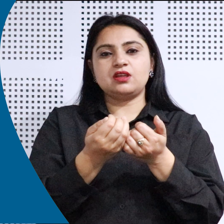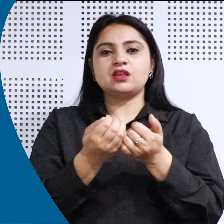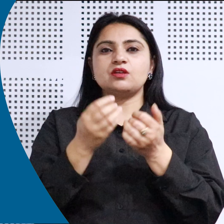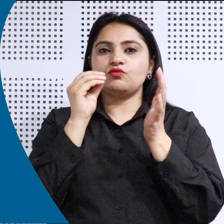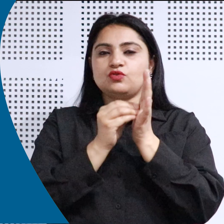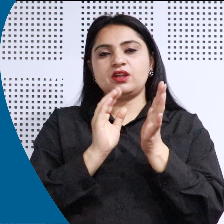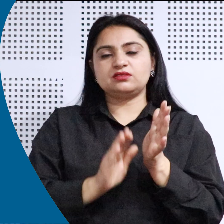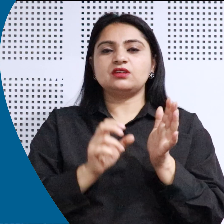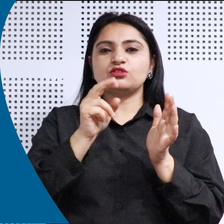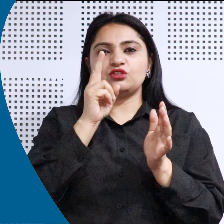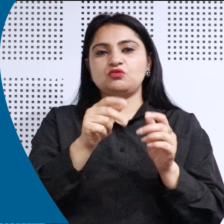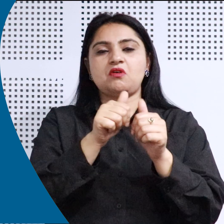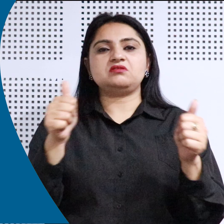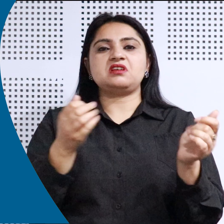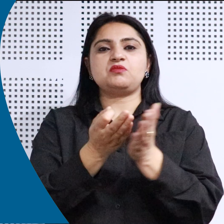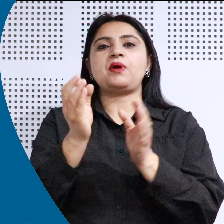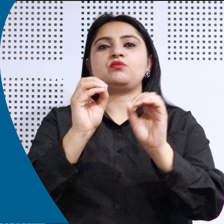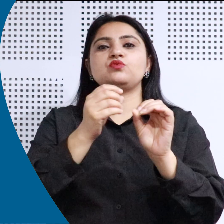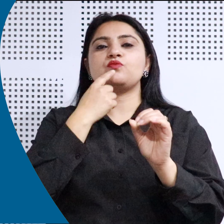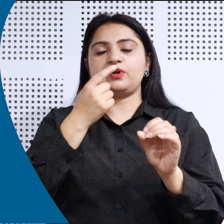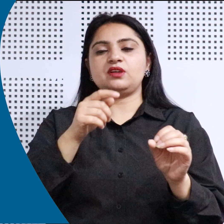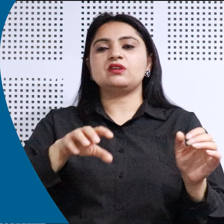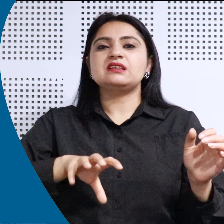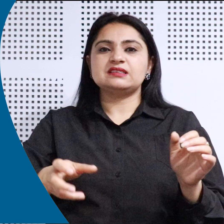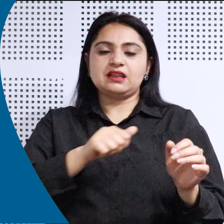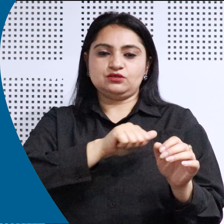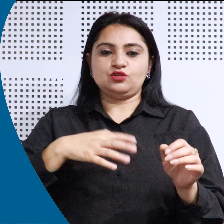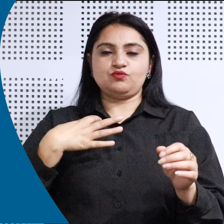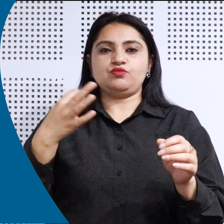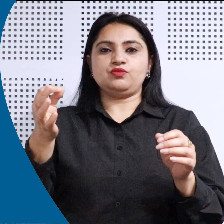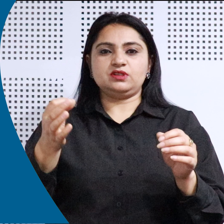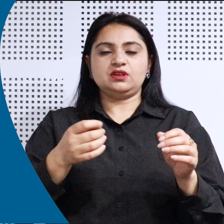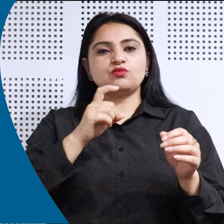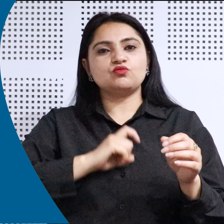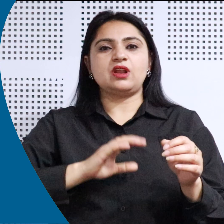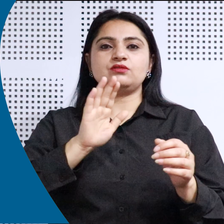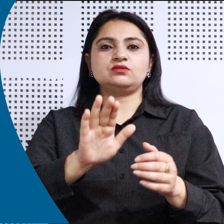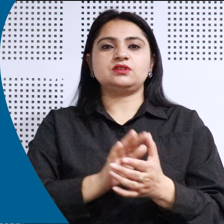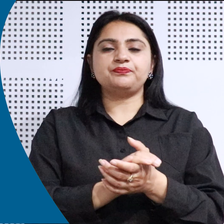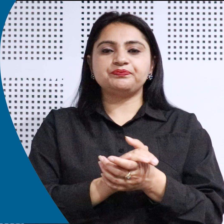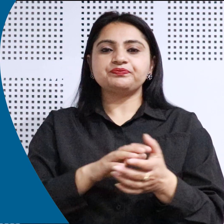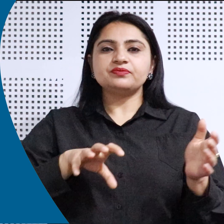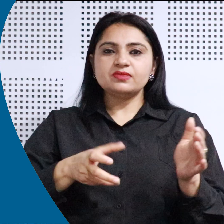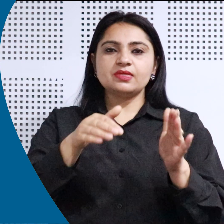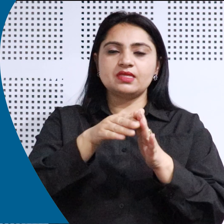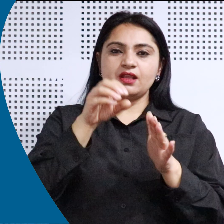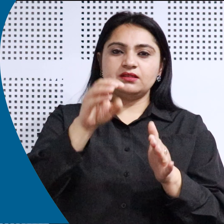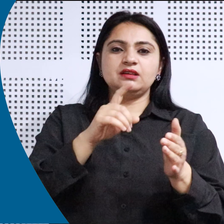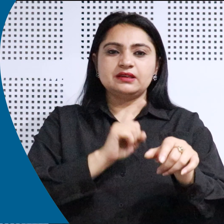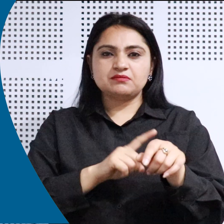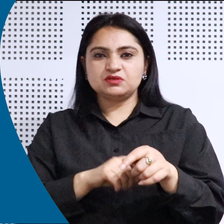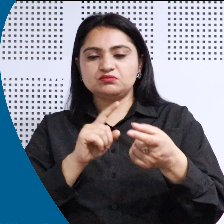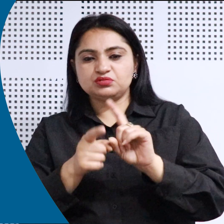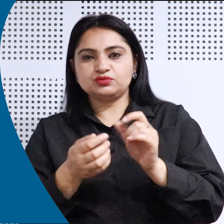गुनासो स्थानीय जनप्रतिनिधिको छ। स्थानीय तहलाई दिएको बजेट बेला बेलामा संशोधन हुनु, योजनाहरू सम्झौता